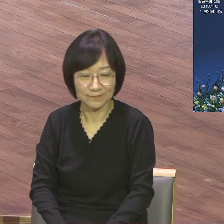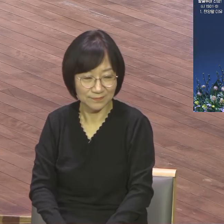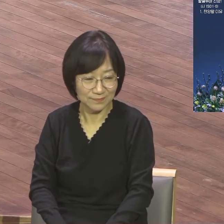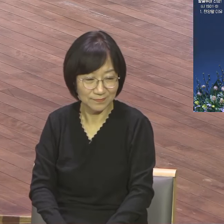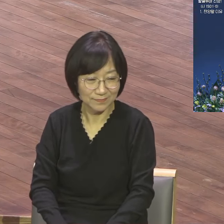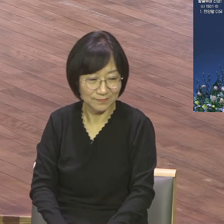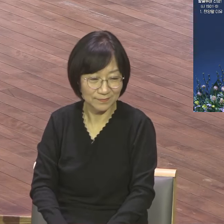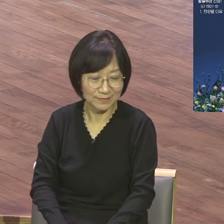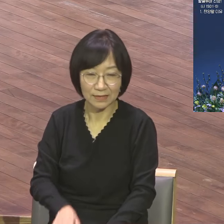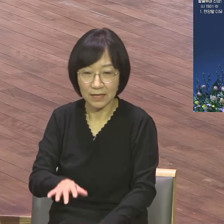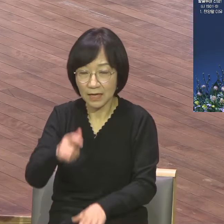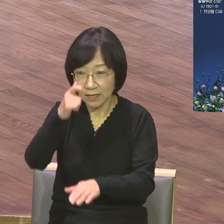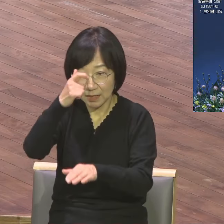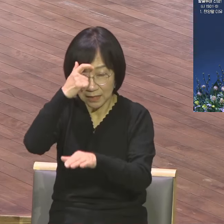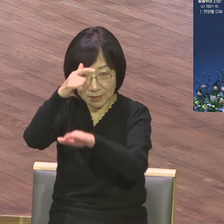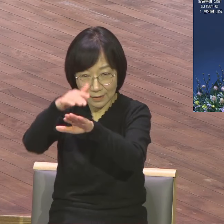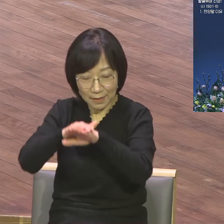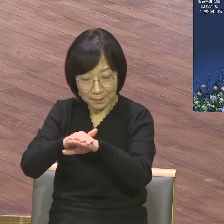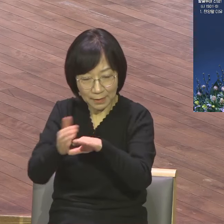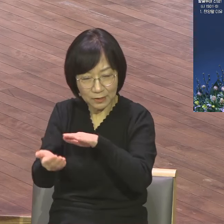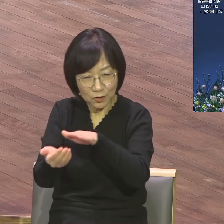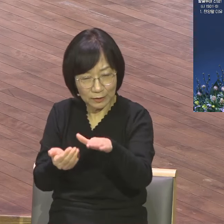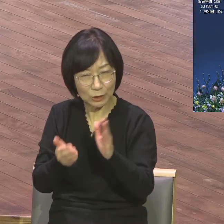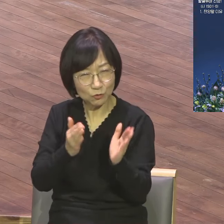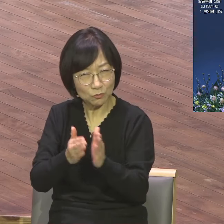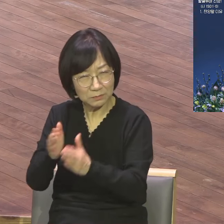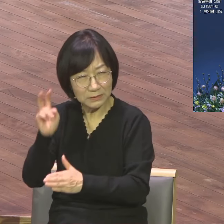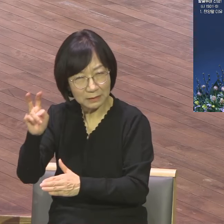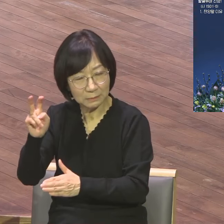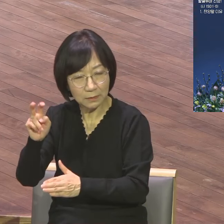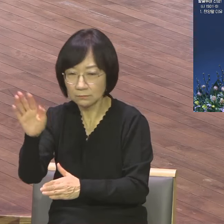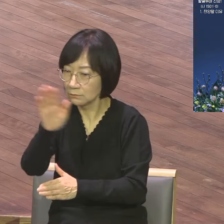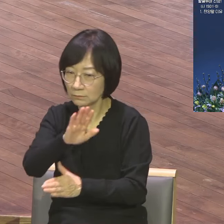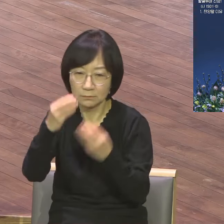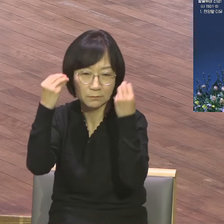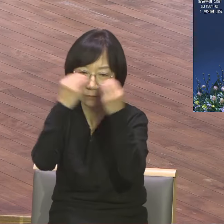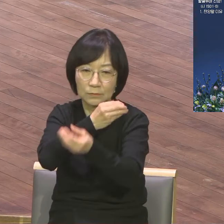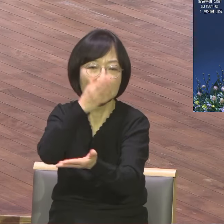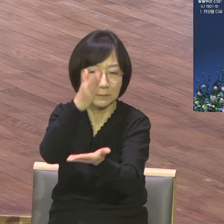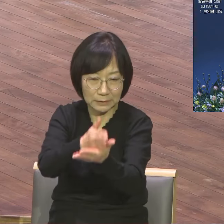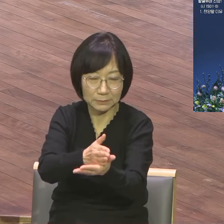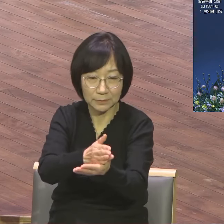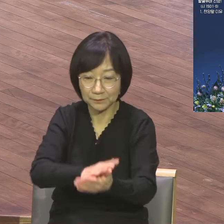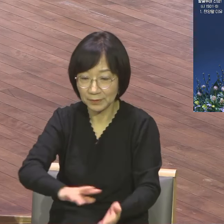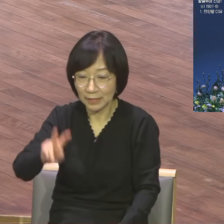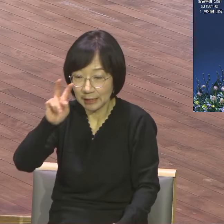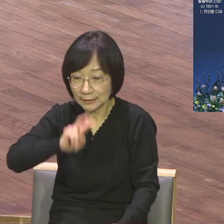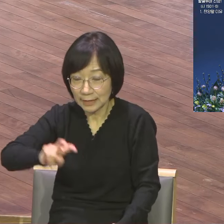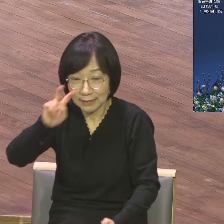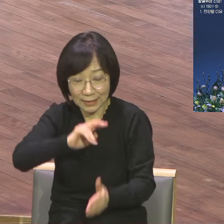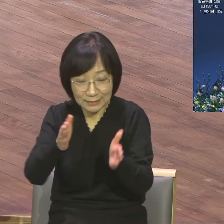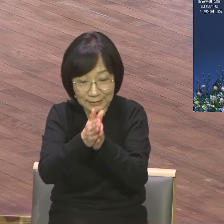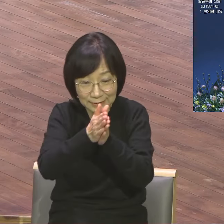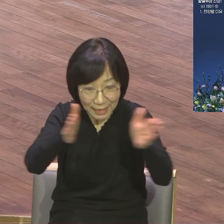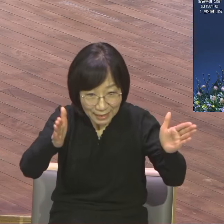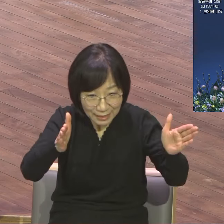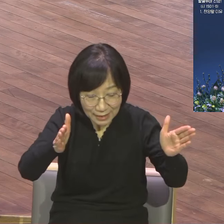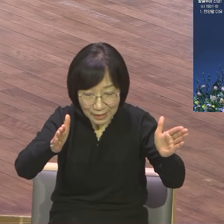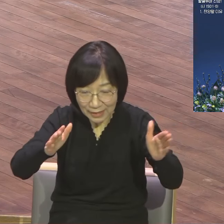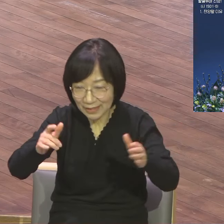예배하기 전에 준비하는 것 같다. 준비 찬양 아니에요. 여러분이 찬양이 시작할 때부터 예배 준비되시기